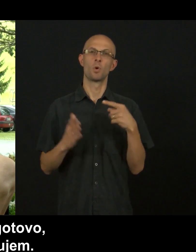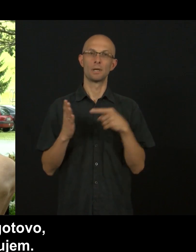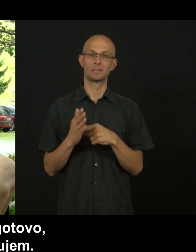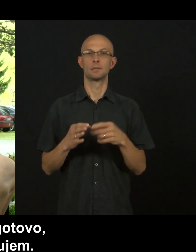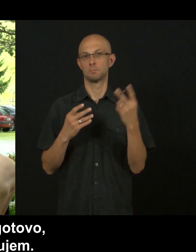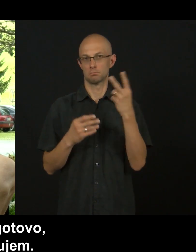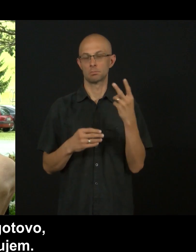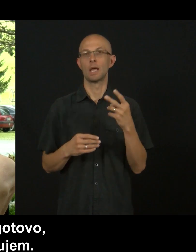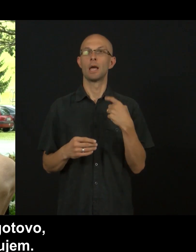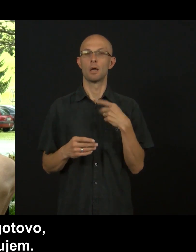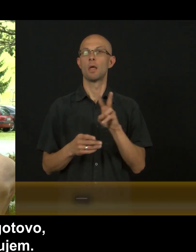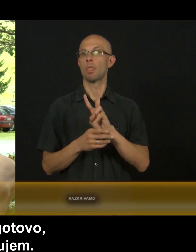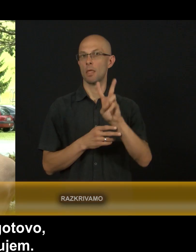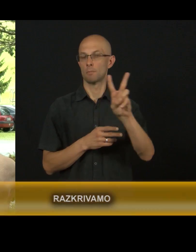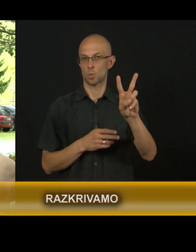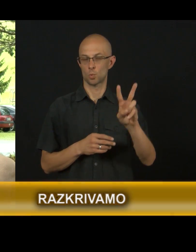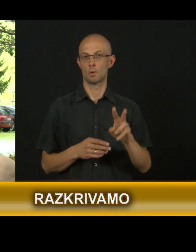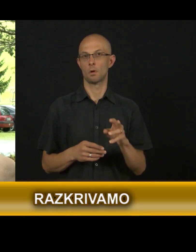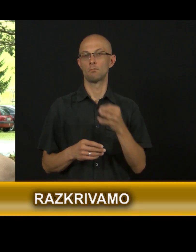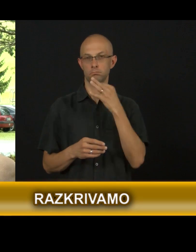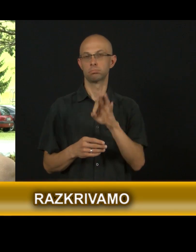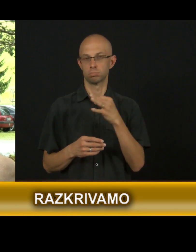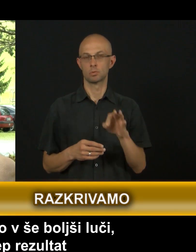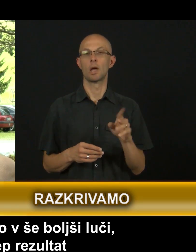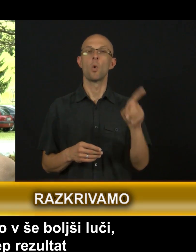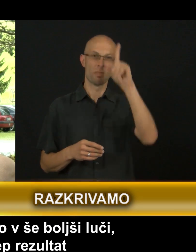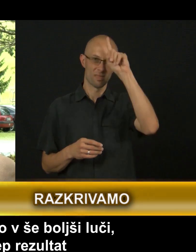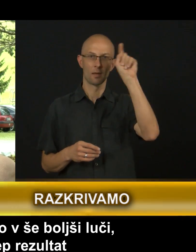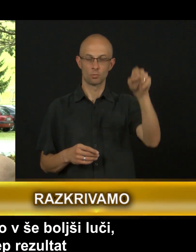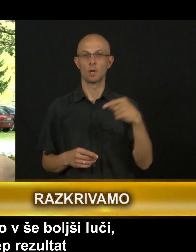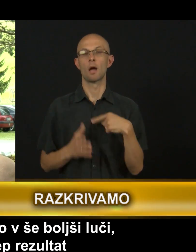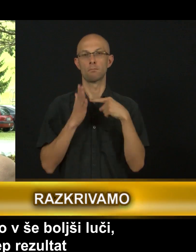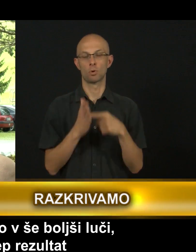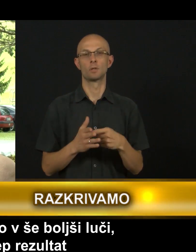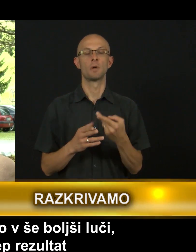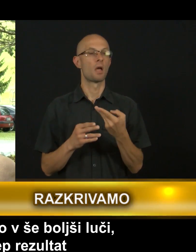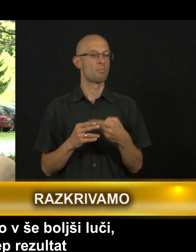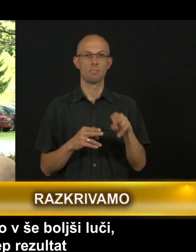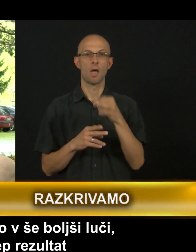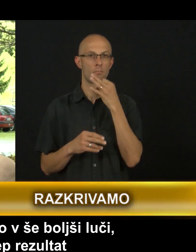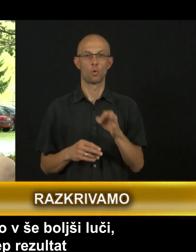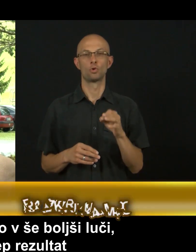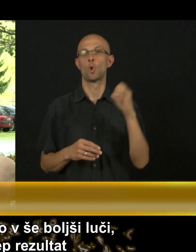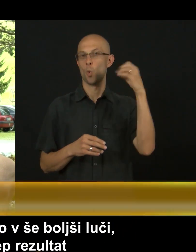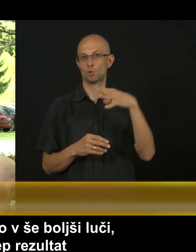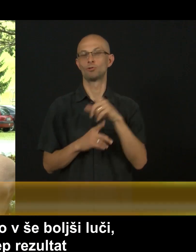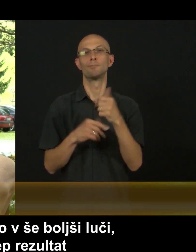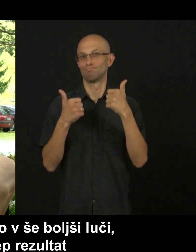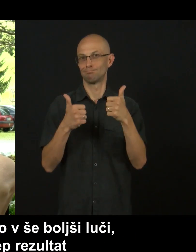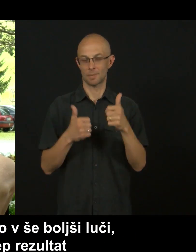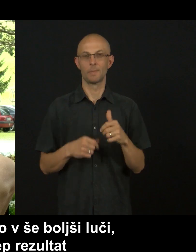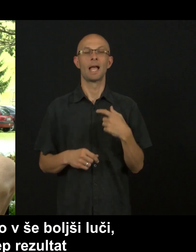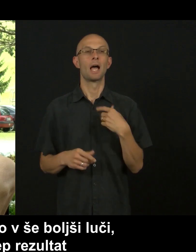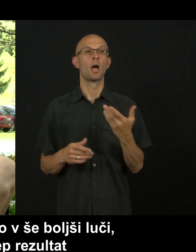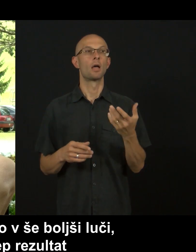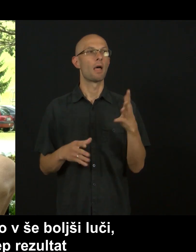Moji cilji so sigurno, da še napredujem. Da v Nemčiji se pokažemo čim boljši luči. Da naredimo